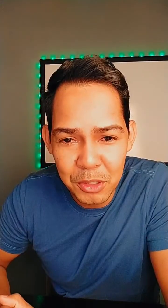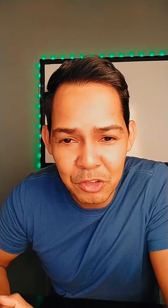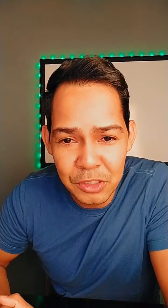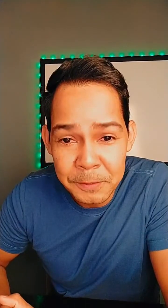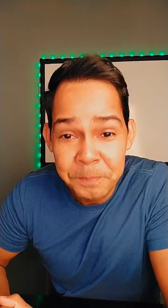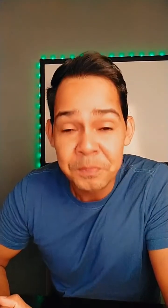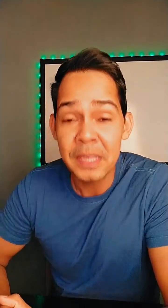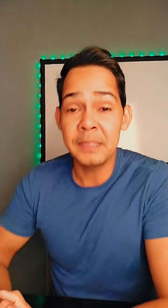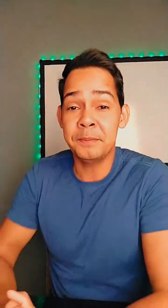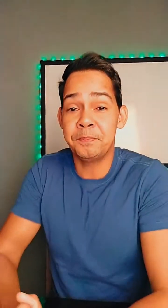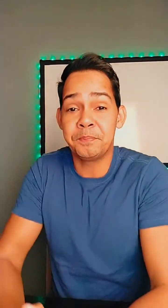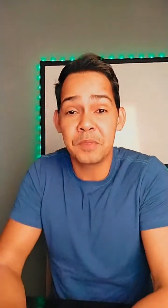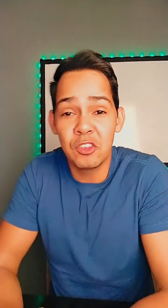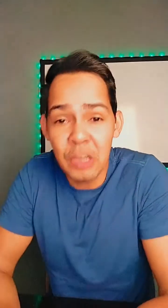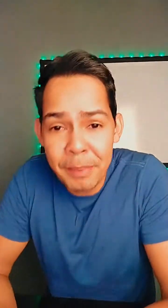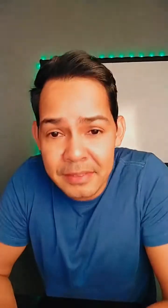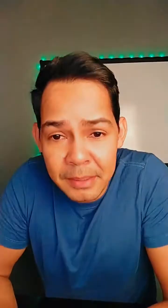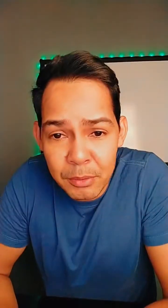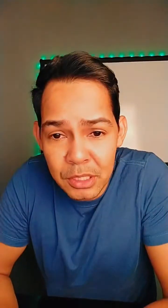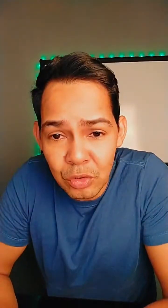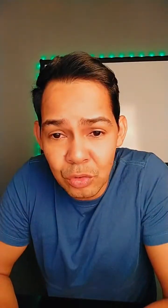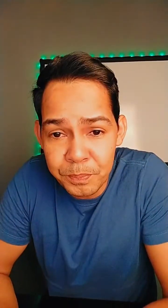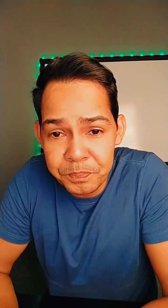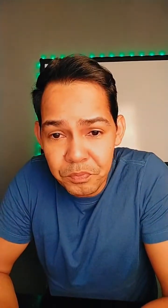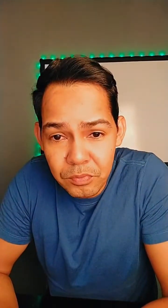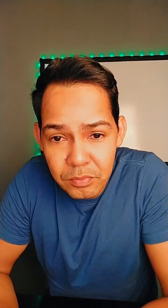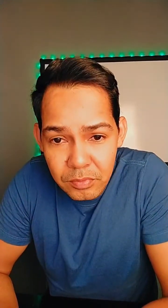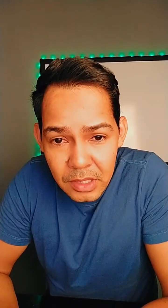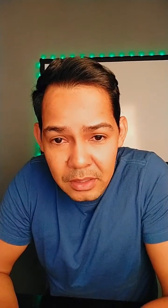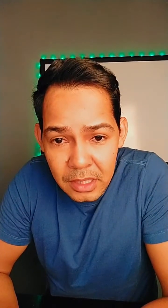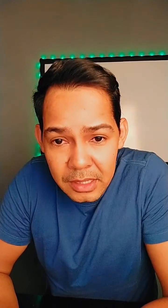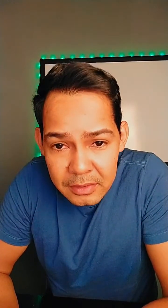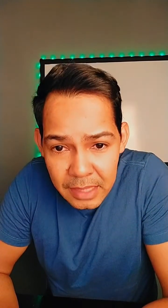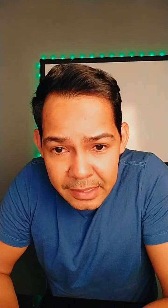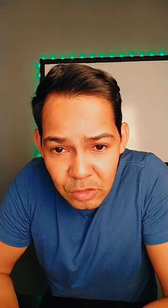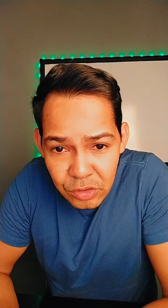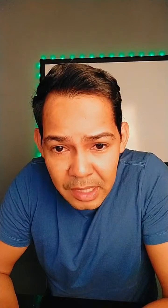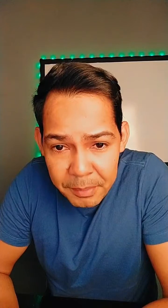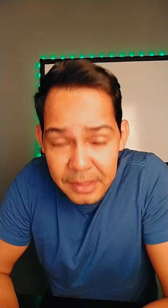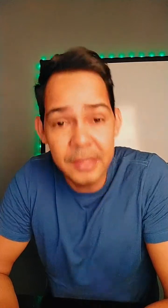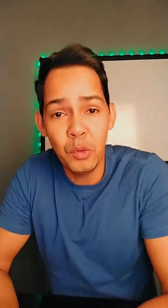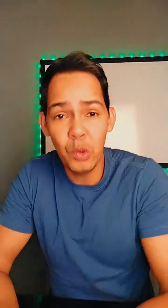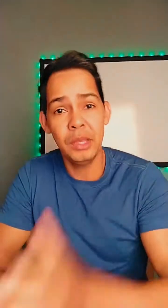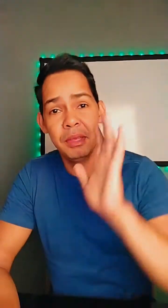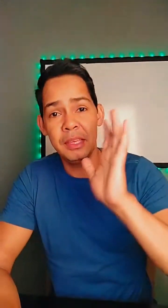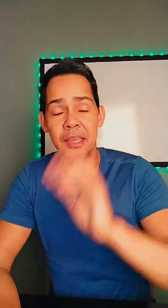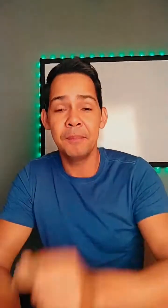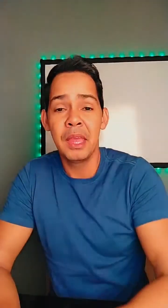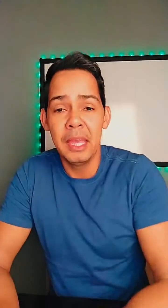noite. Já passei por isso. Sara disse, amiguinho. Oi, amiguinha.